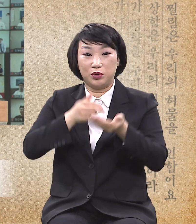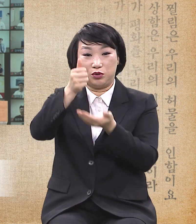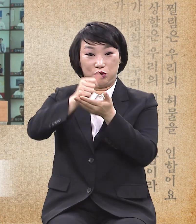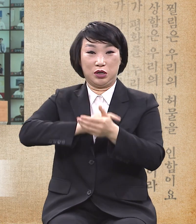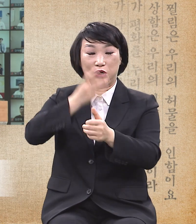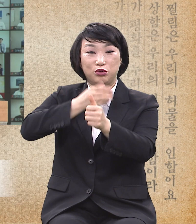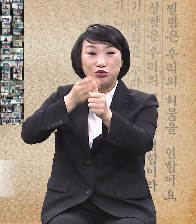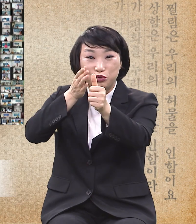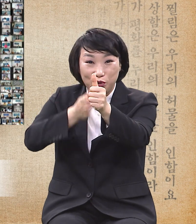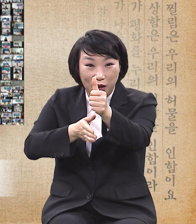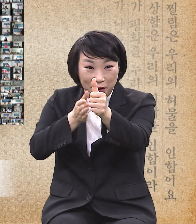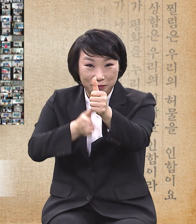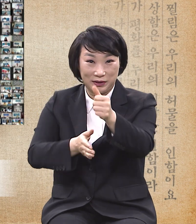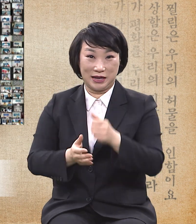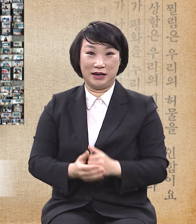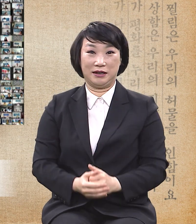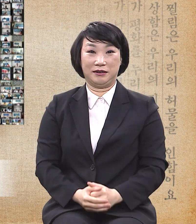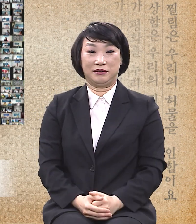주님의 이름으로 축원합니다.